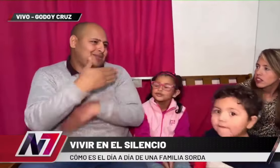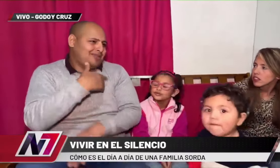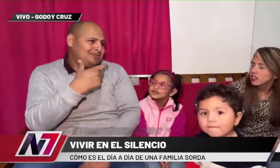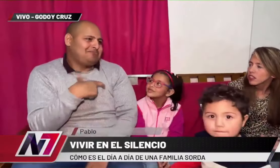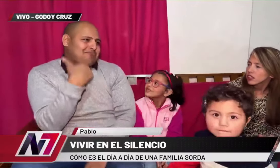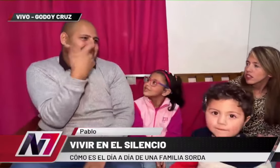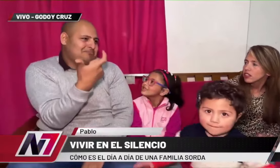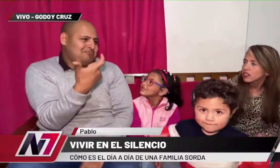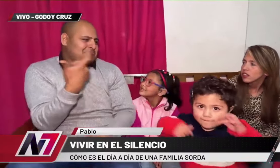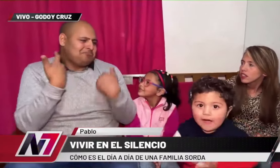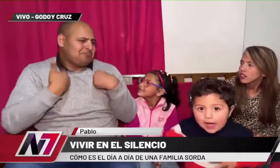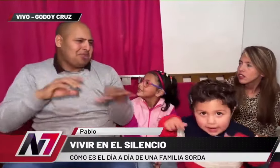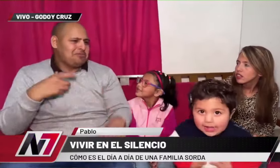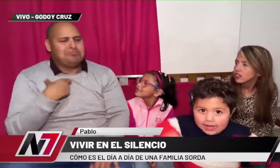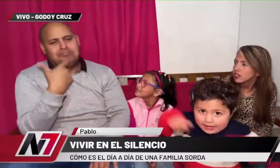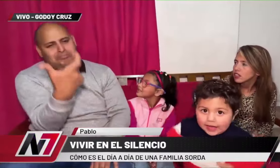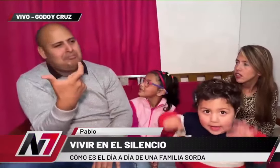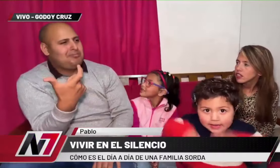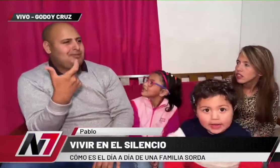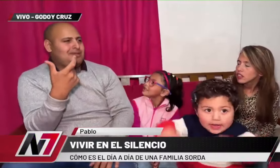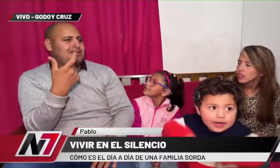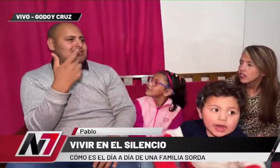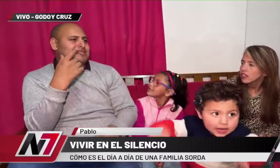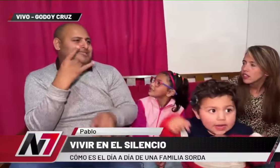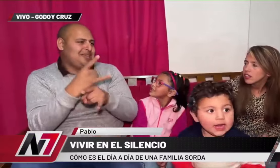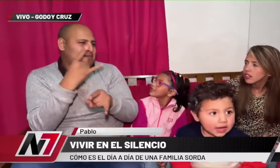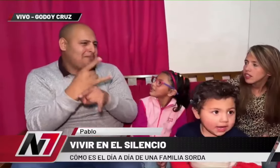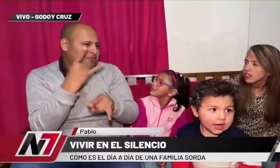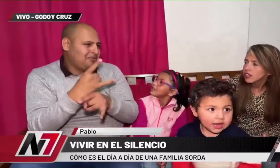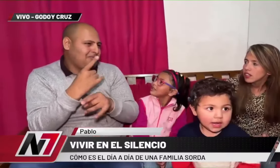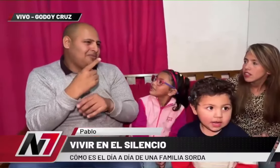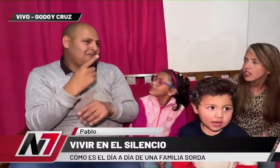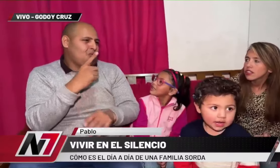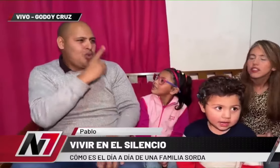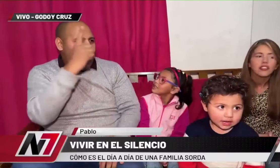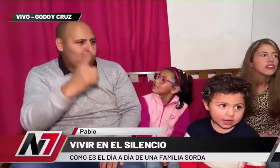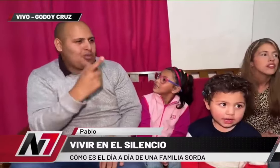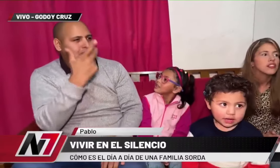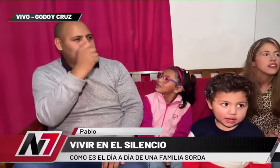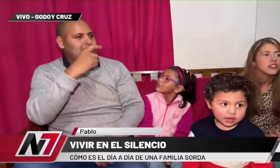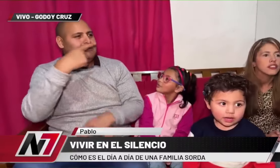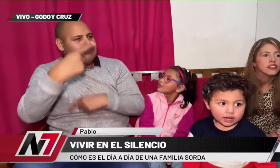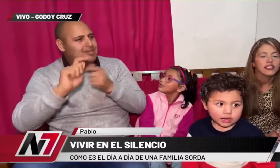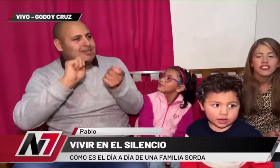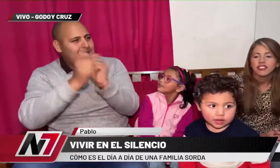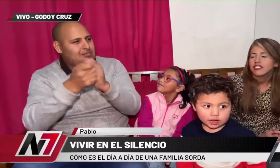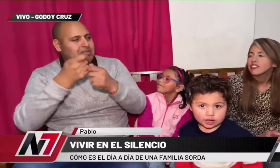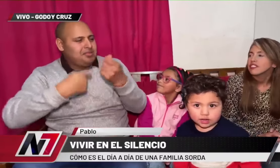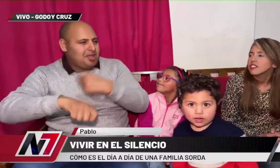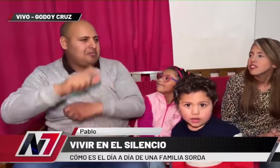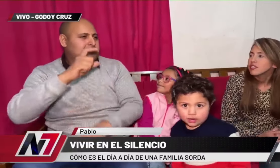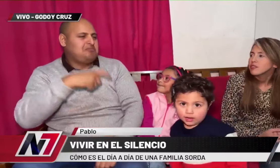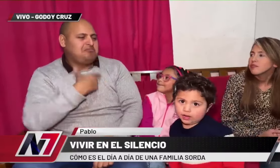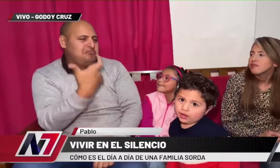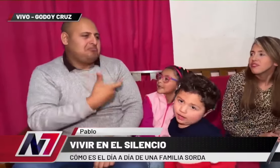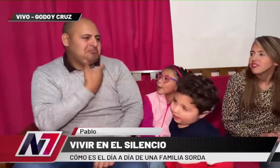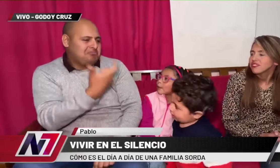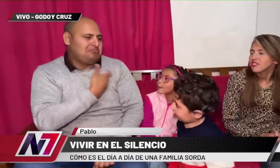Por ejemplo, nosotros tenemos el abono por discapacidad, ¿sí? Nosotros subimos, siempre vamos en el colectivo, sabemos cuándo tenemos que